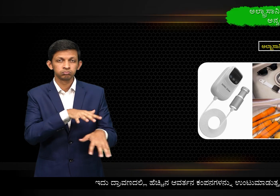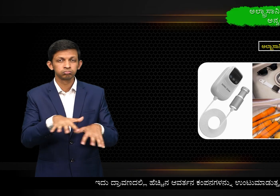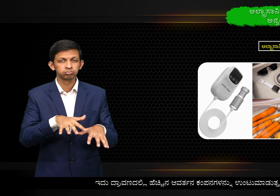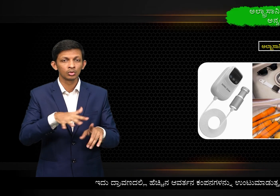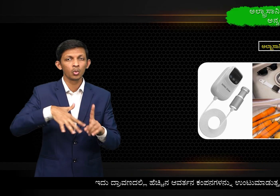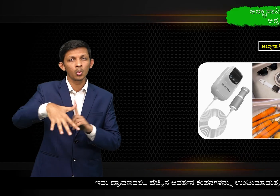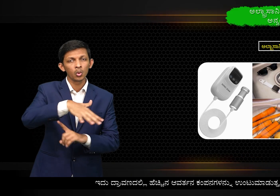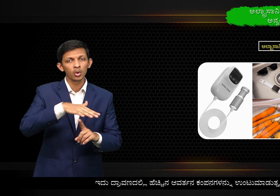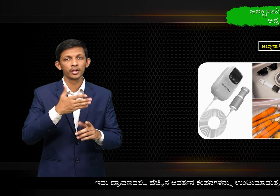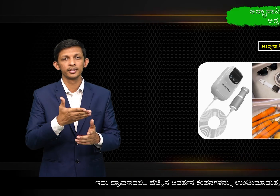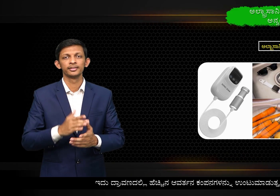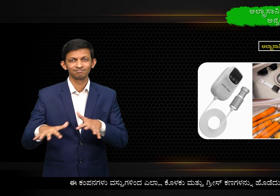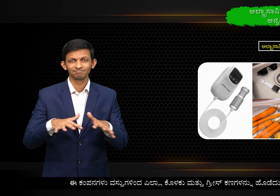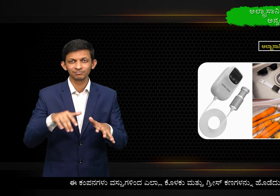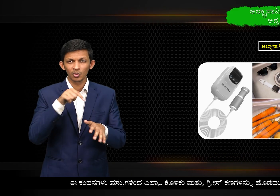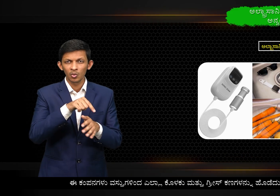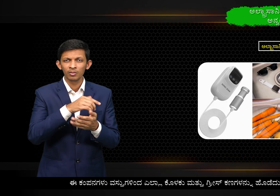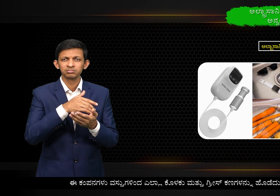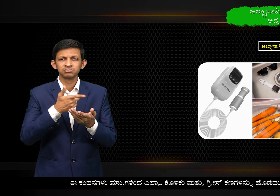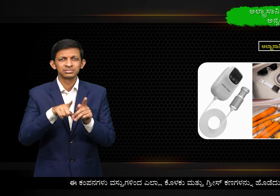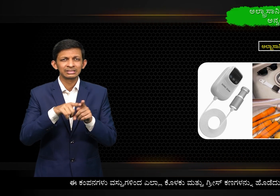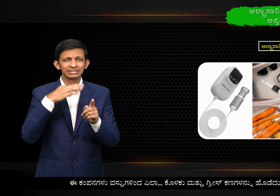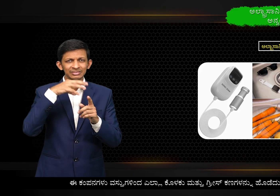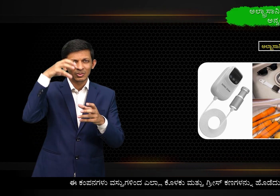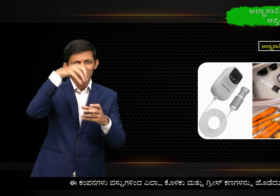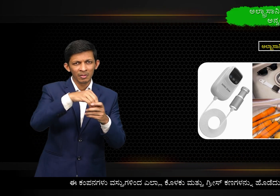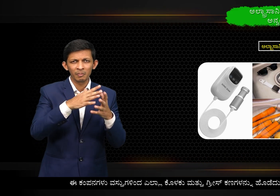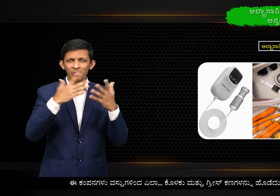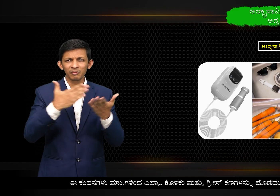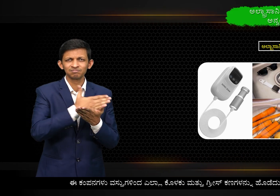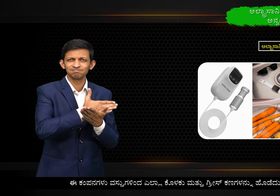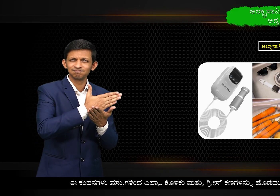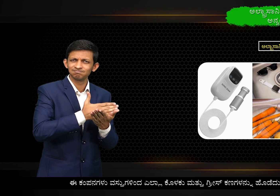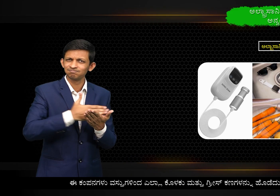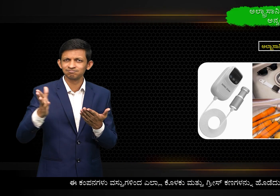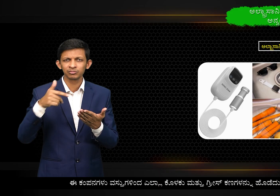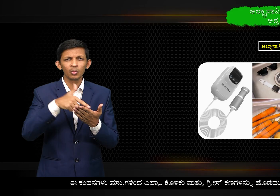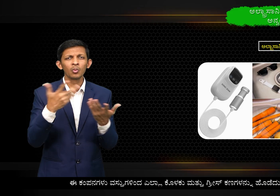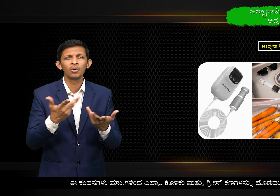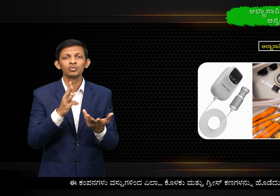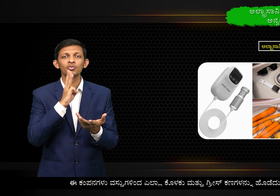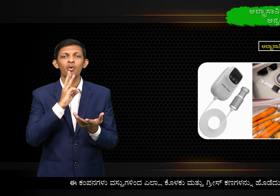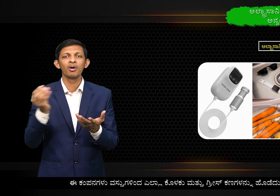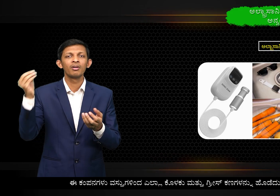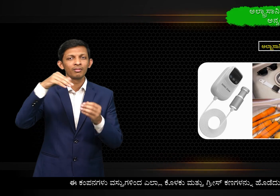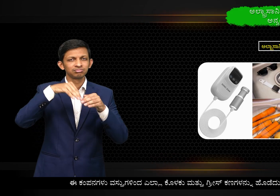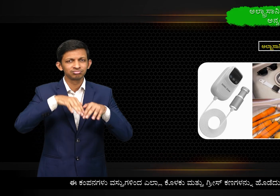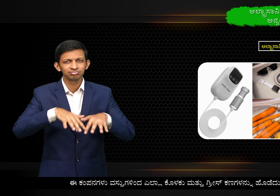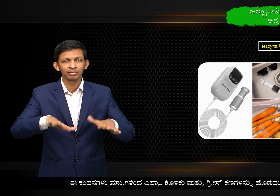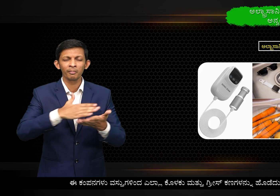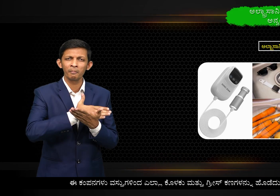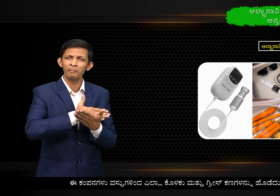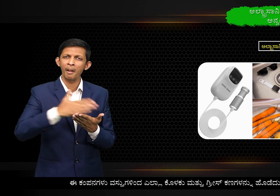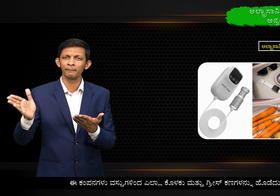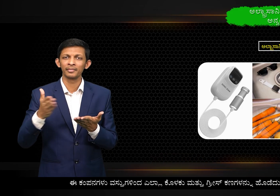ಕಂಪನಗಳನ್ನು ಉಂಟುಮಾಡುತ್ತದೆ. ಈ ಕಂಪನಗಳು ವಸ್ತುಗಳಿಂದ ಎಲ್ಲ ಕೊಳಕು ಮತ್ತು ಗ್ರೀಸ್